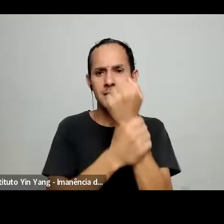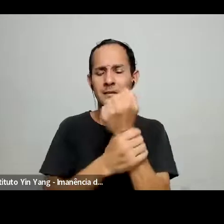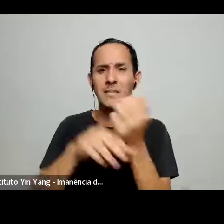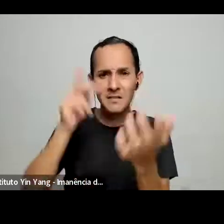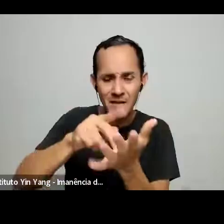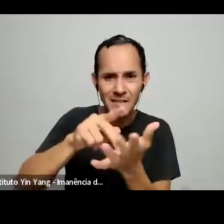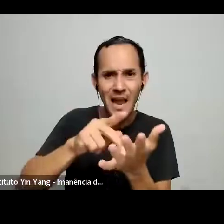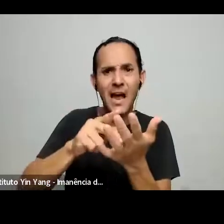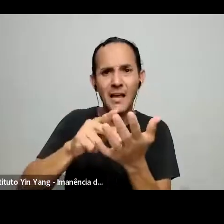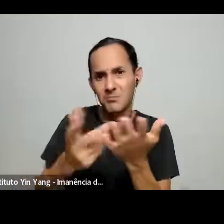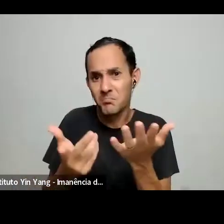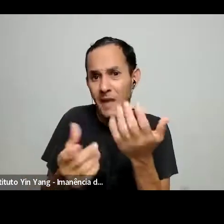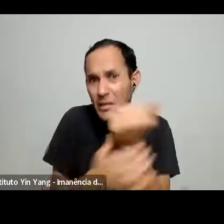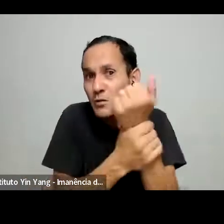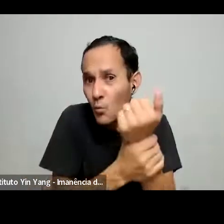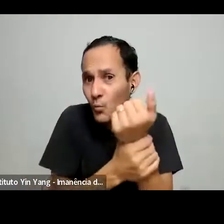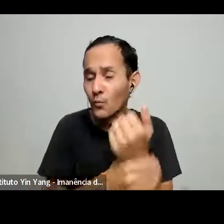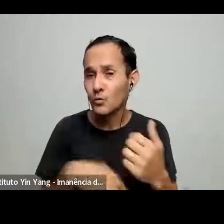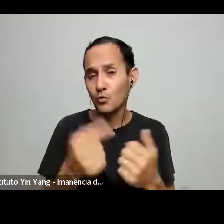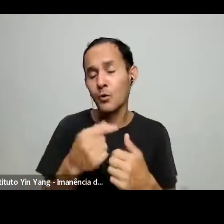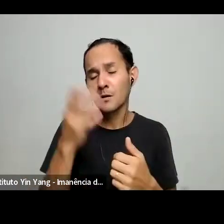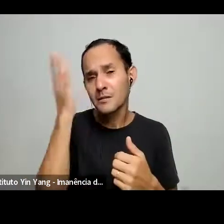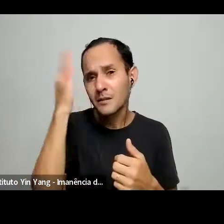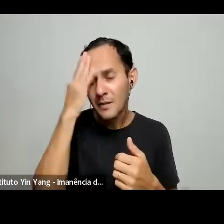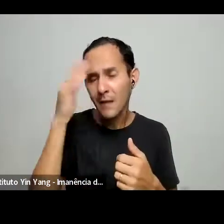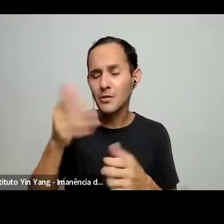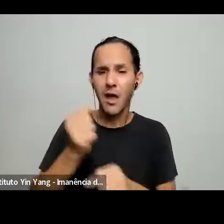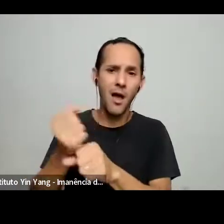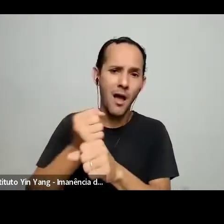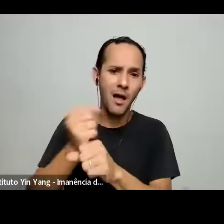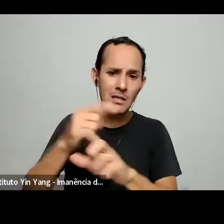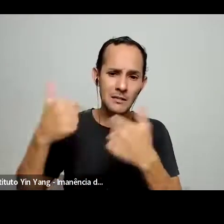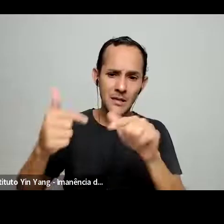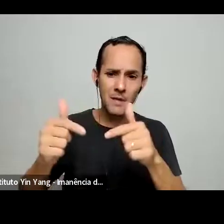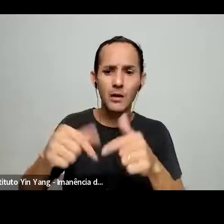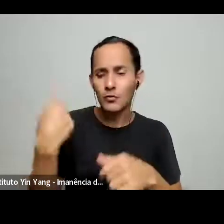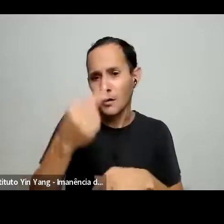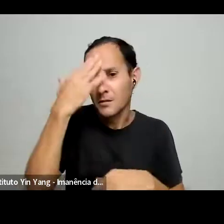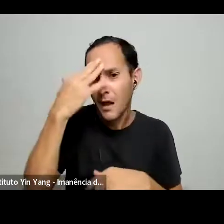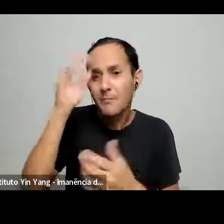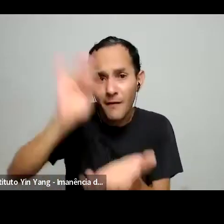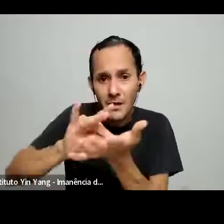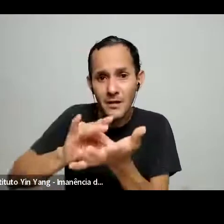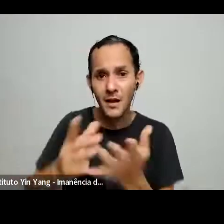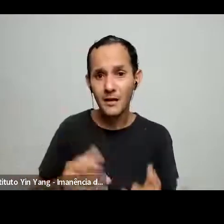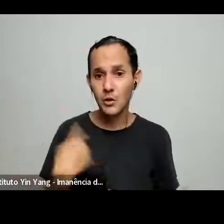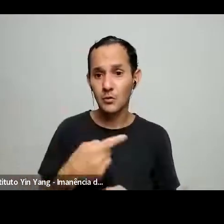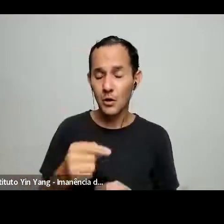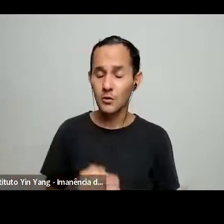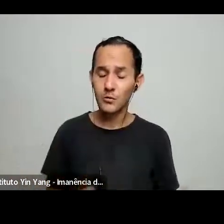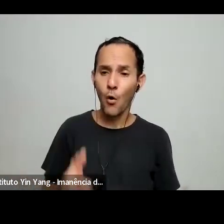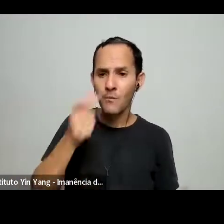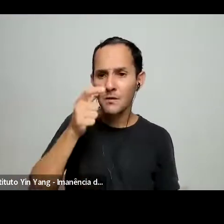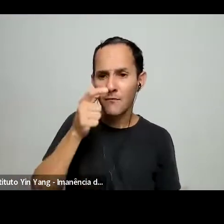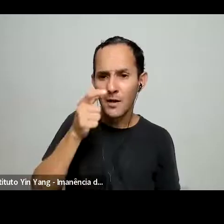É seguro? A gente sabe, nós que estamos nisso há muito tempo, né? A gente sabe que é, né? Na nossa observação, mas